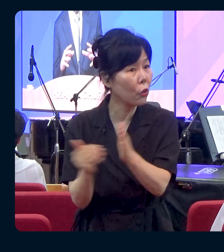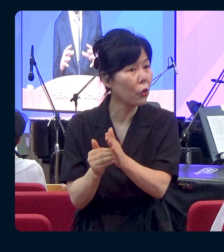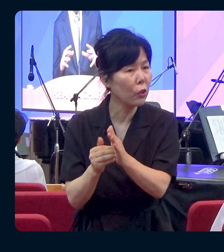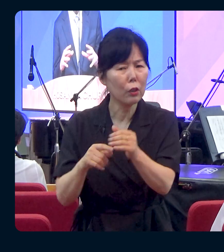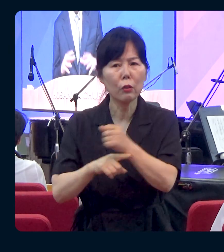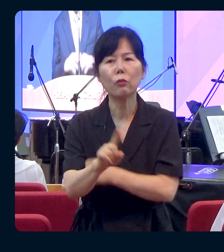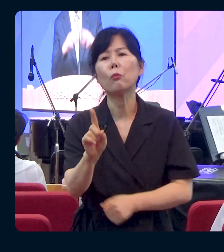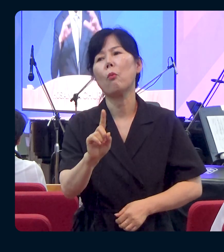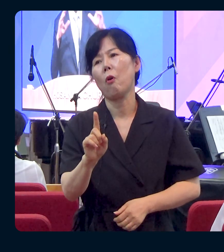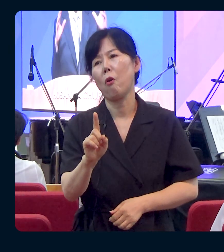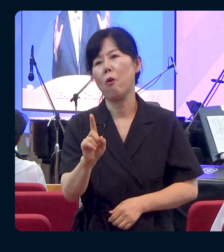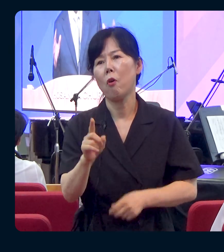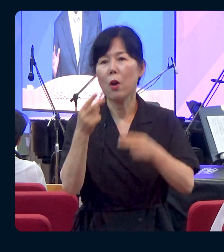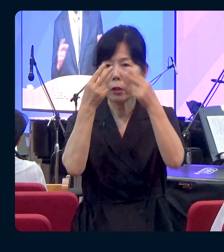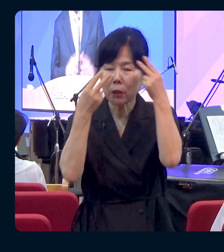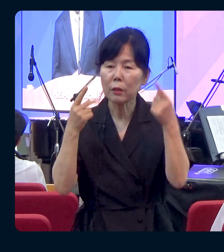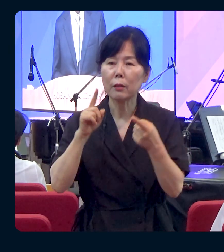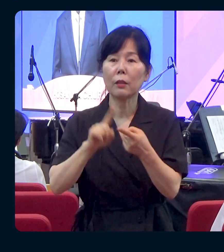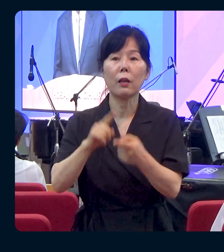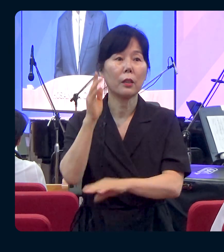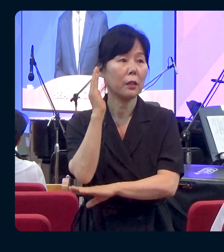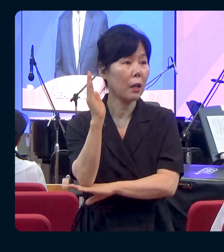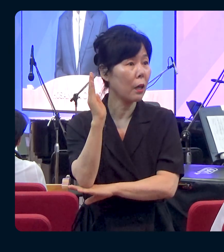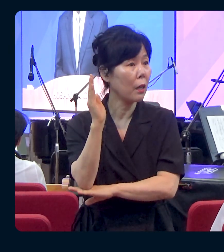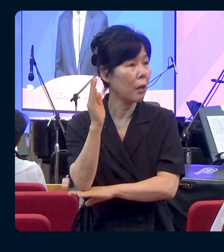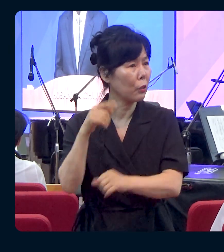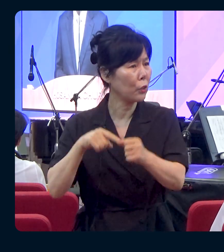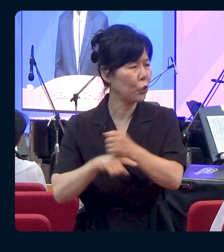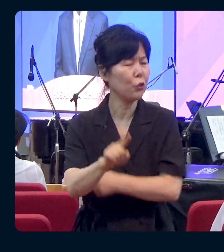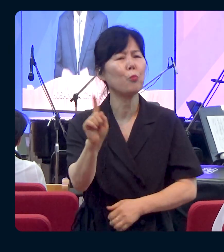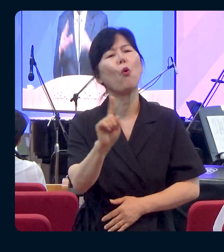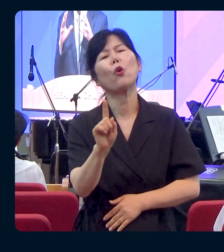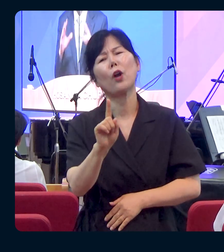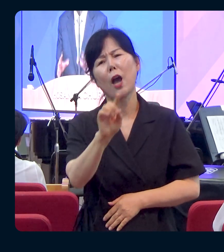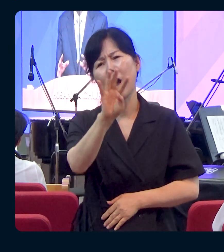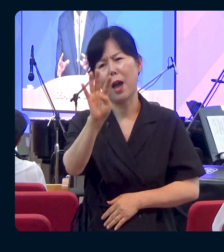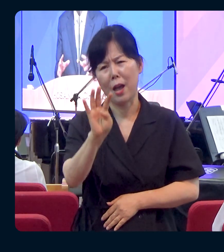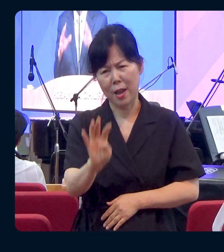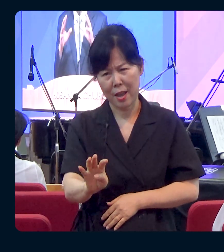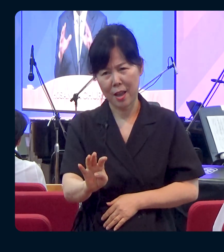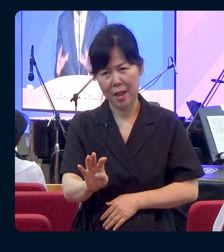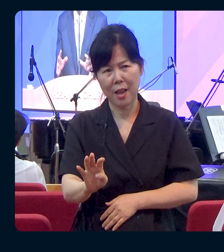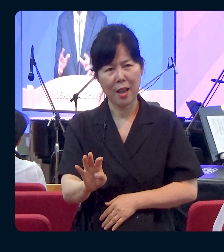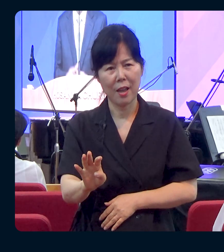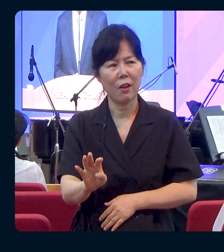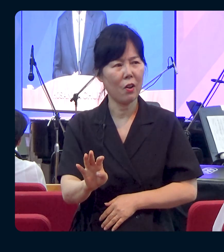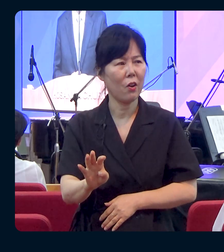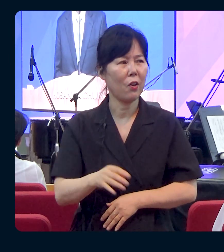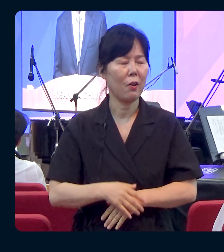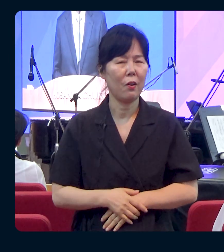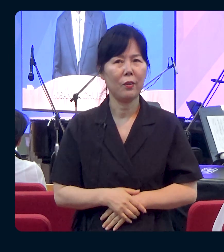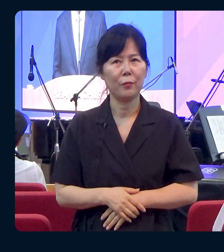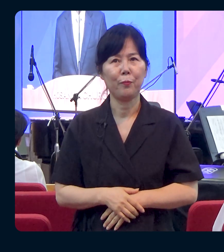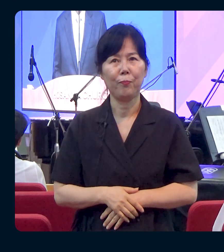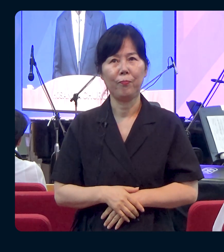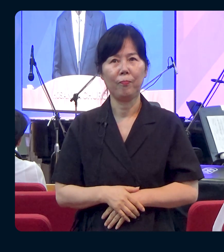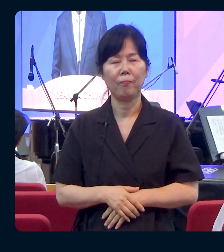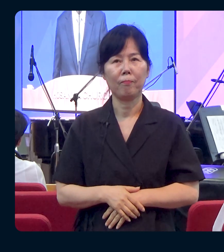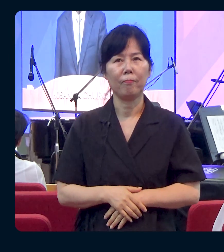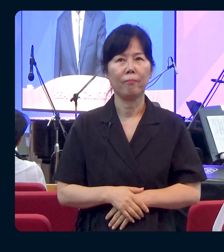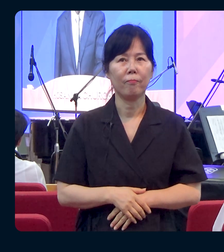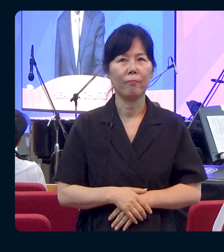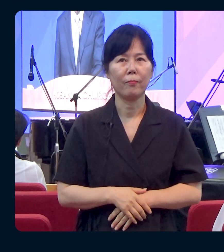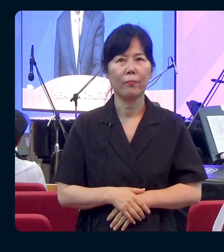성경에서 이렇게 장례식 이야기를 하는 것은 무슨 의미가 있습니까? 무슨 의미로, 무슨 뜻으로 이렇게 하고